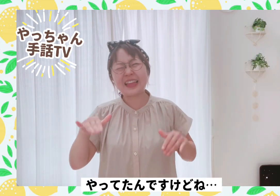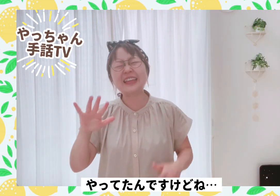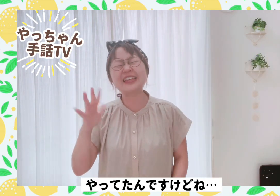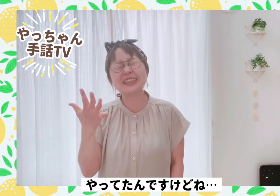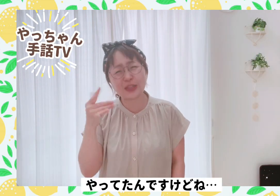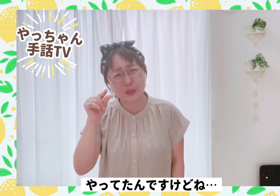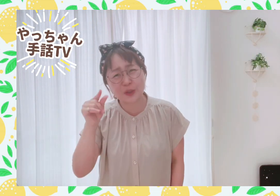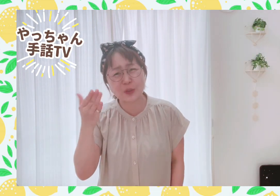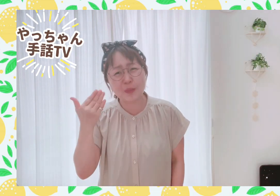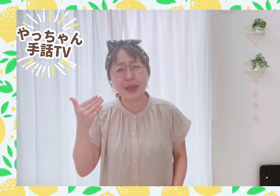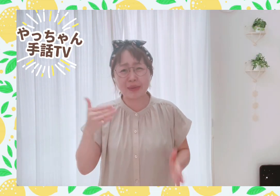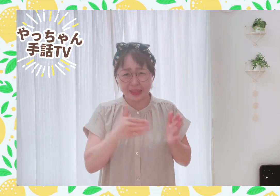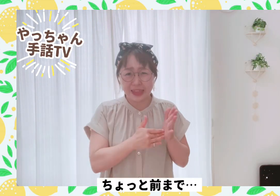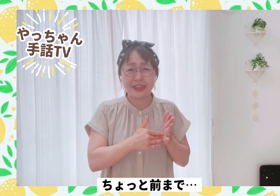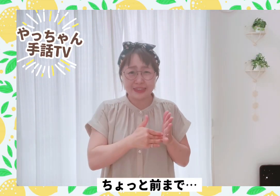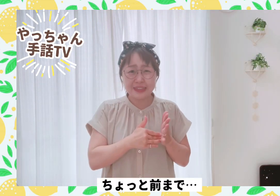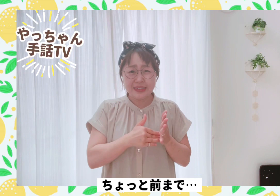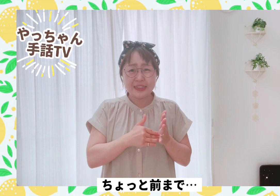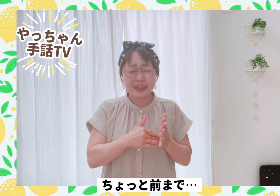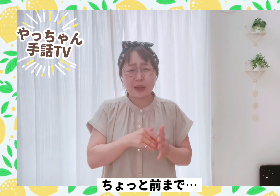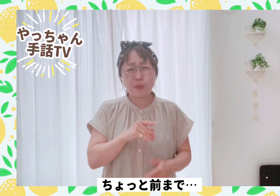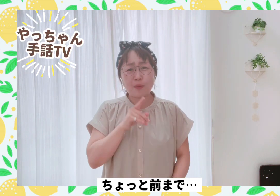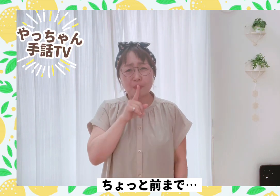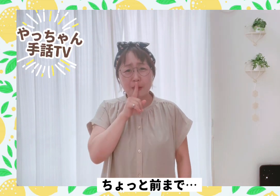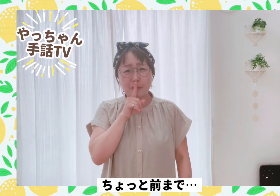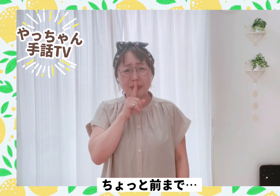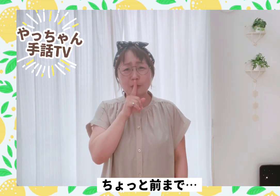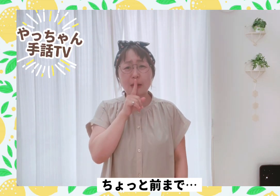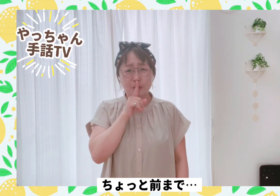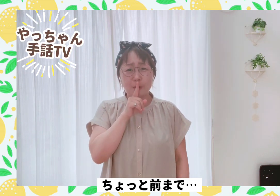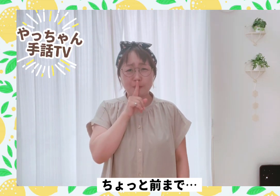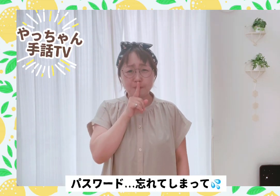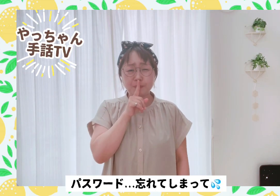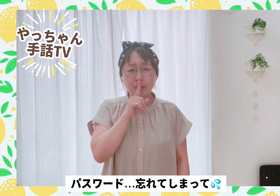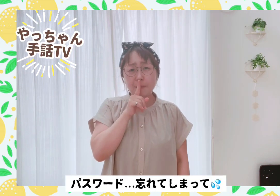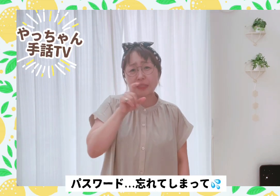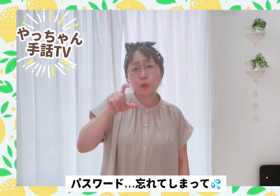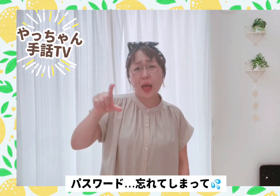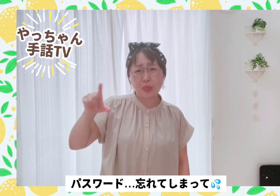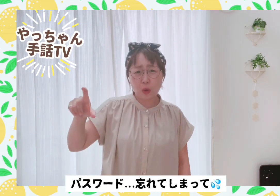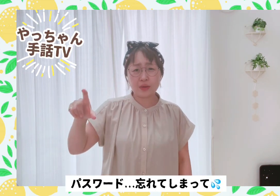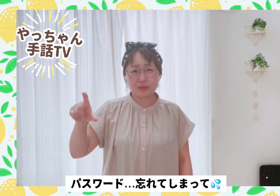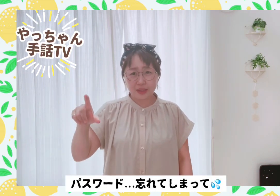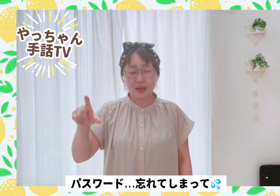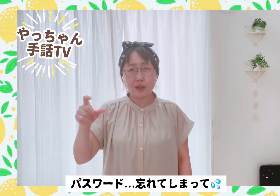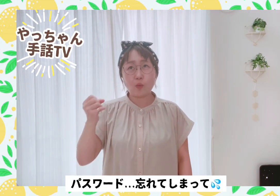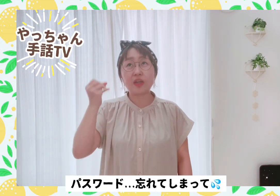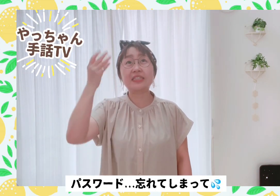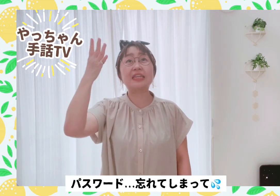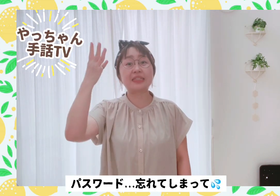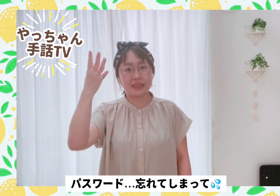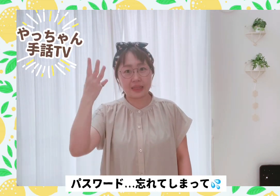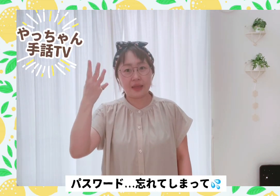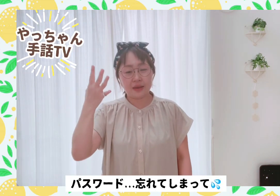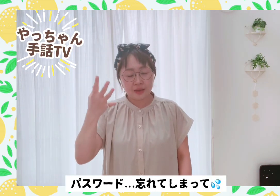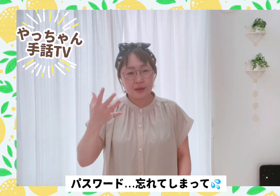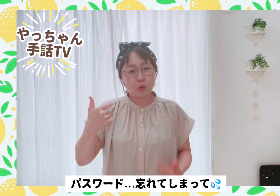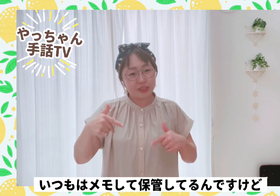ですね、やってたんですけど、ちょっと前まで、でもパスワードを忘れてしま